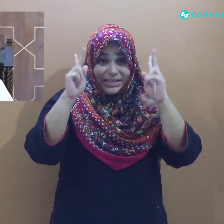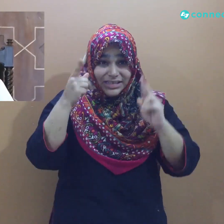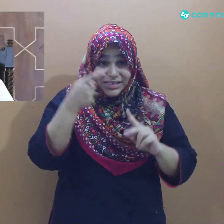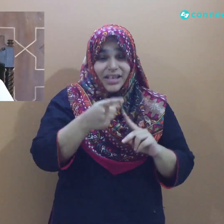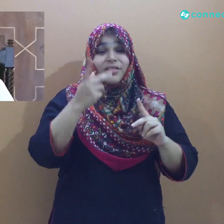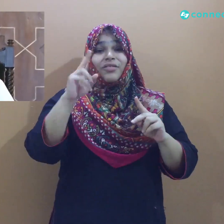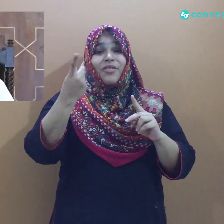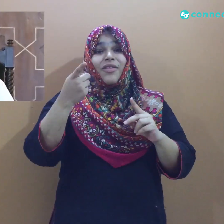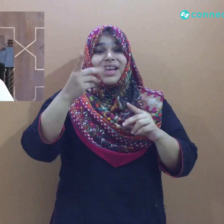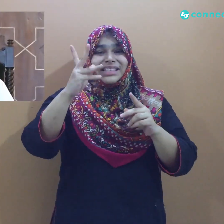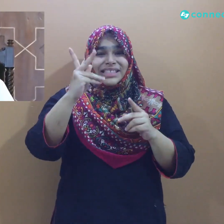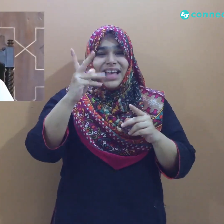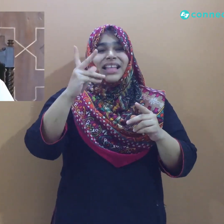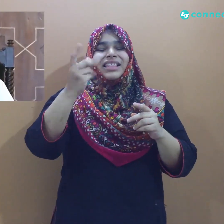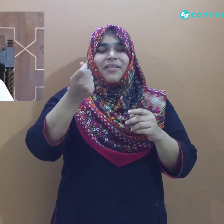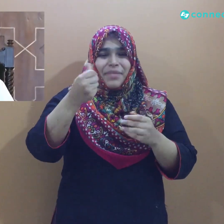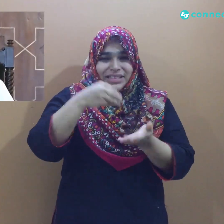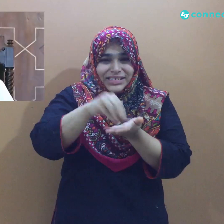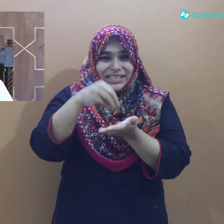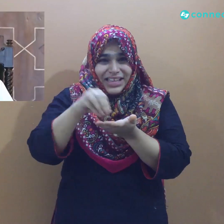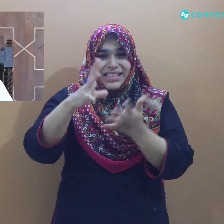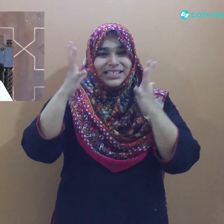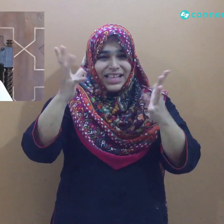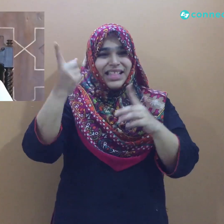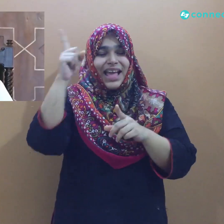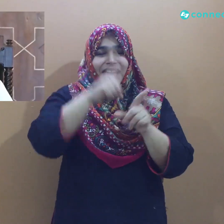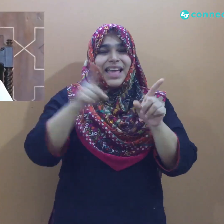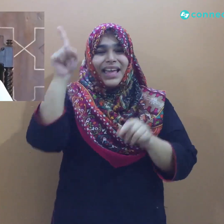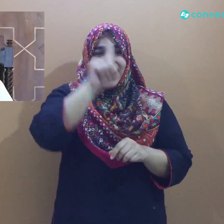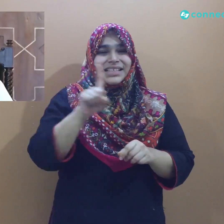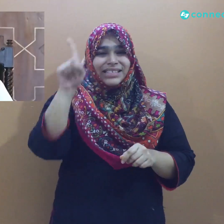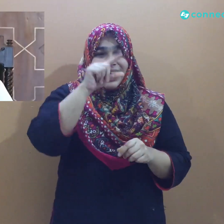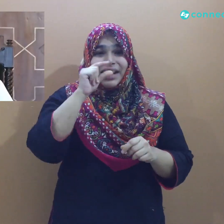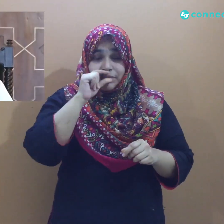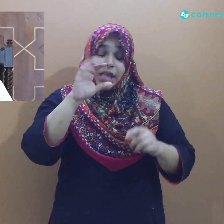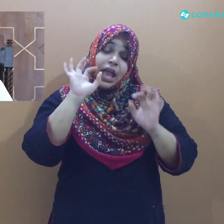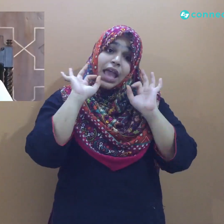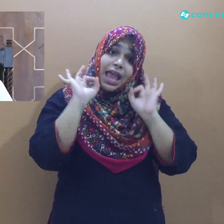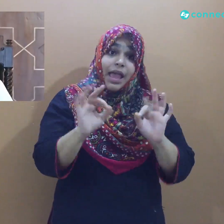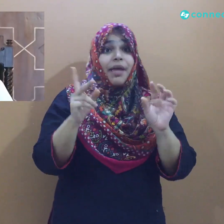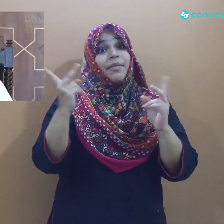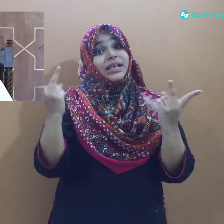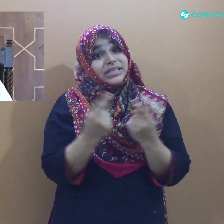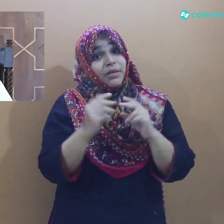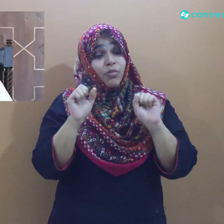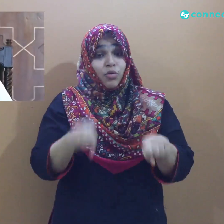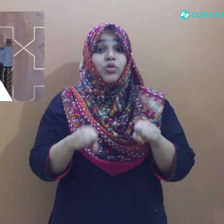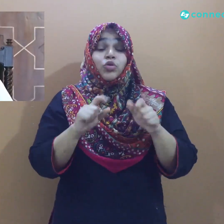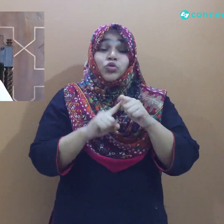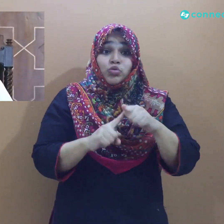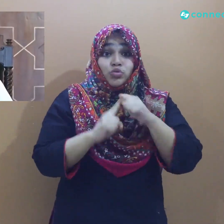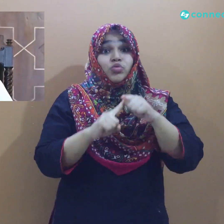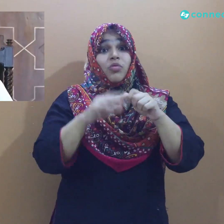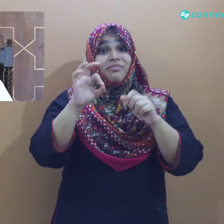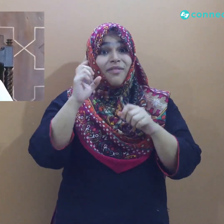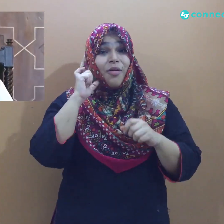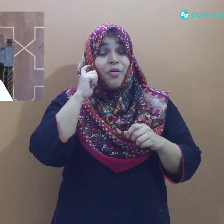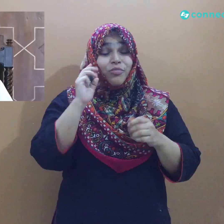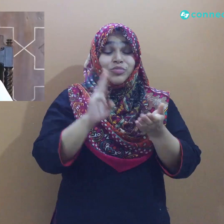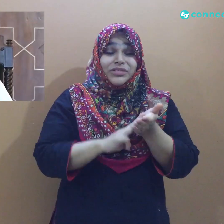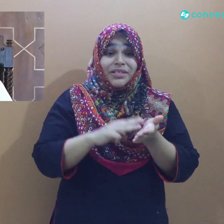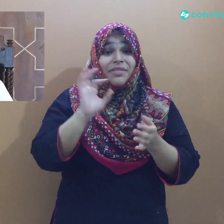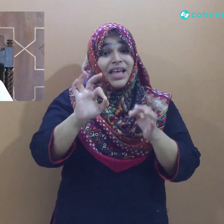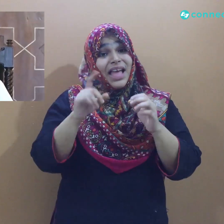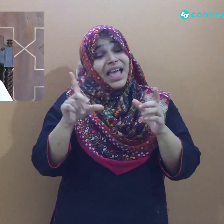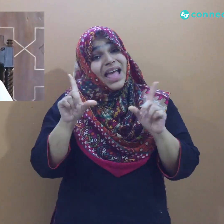میں صدقات اور خیرات کا اہتمام ہوتا ہے رمضان کے اندر اس کو جاری رکھا جائے، کیونکہ یہ انسٹیٹیوشن مسلمانوں کا